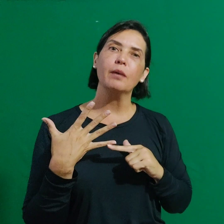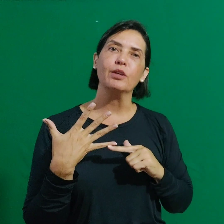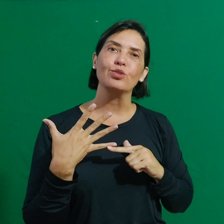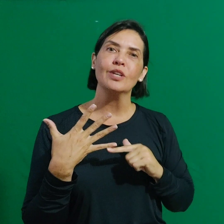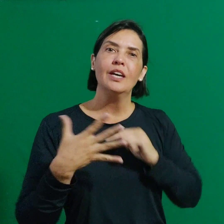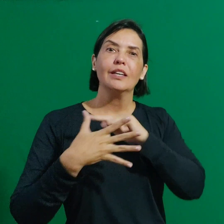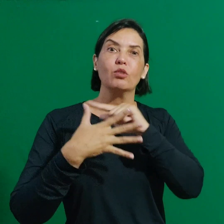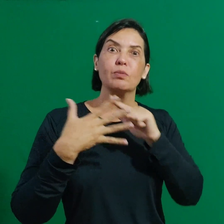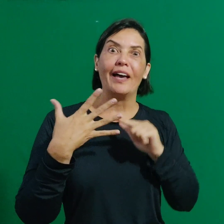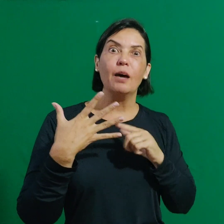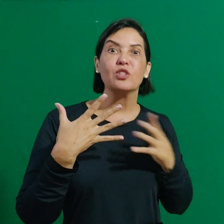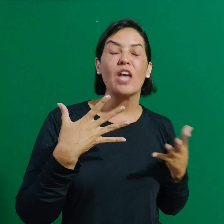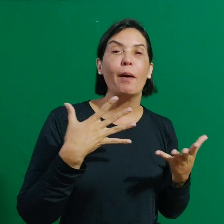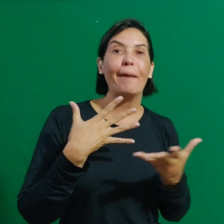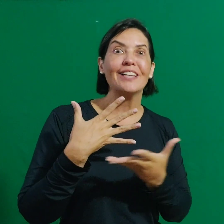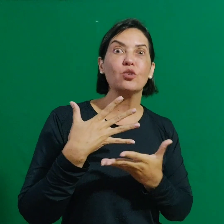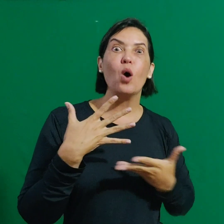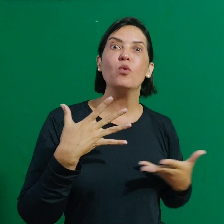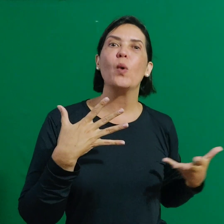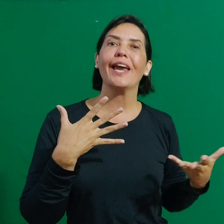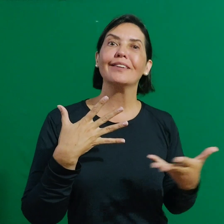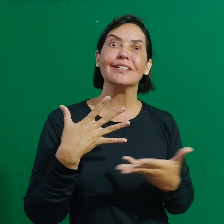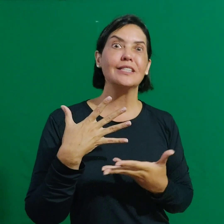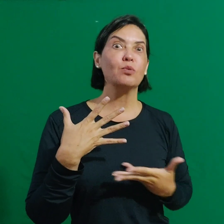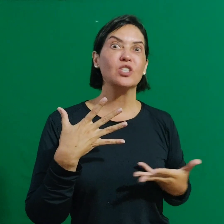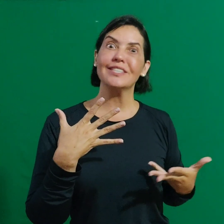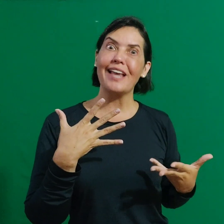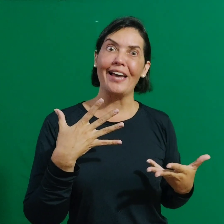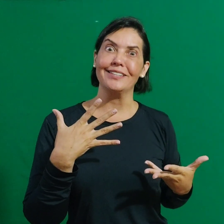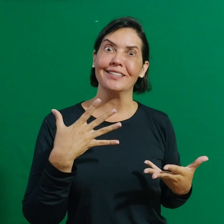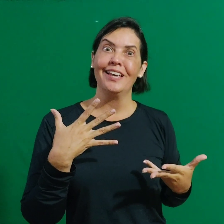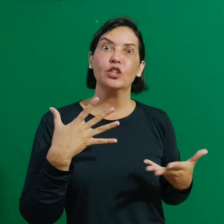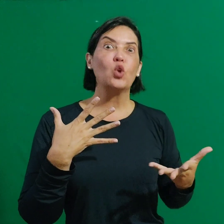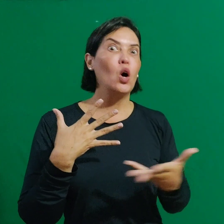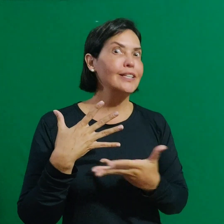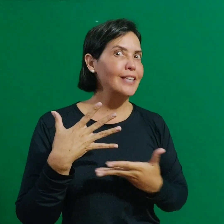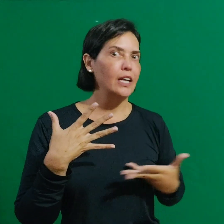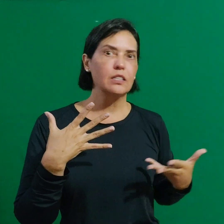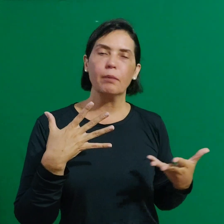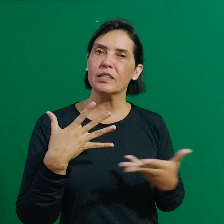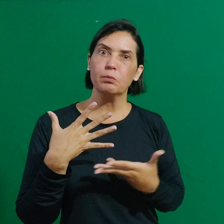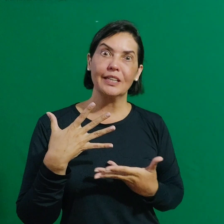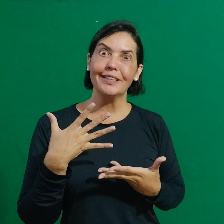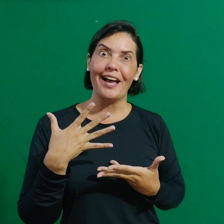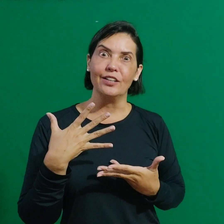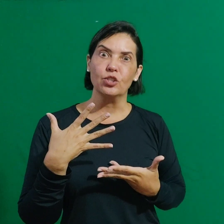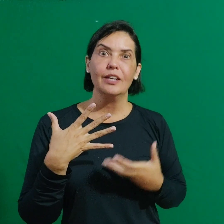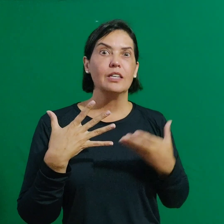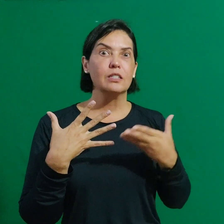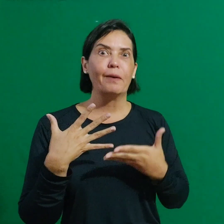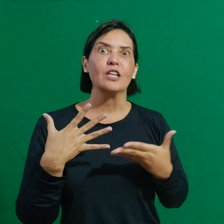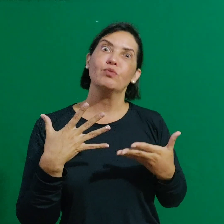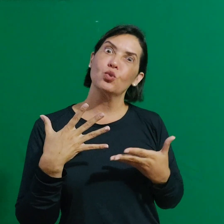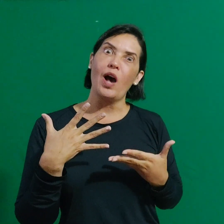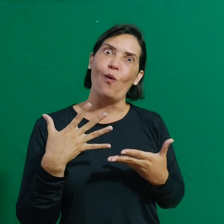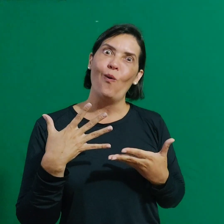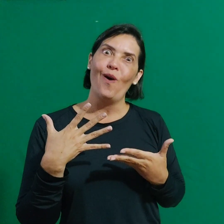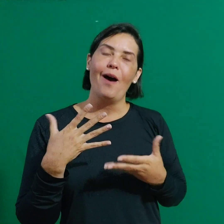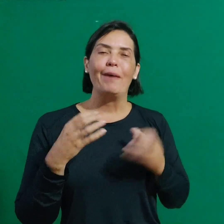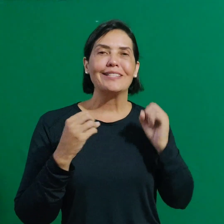parâmetros. Então, os parâmetros é uma base comum entre as línguas de sinais. Todas elas têm a mesma modalidade, espaço visual, mas